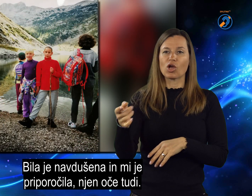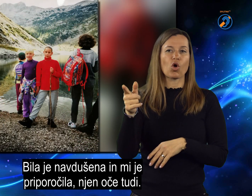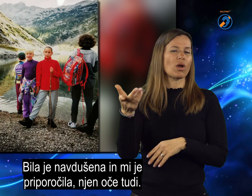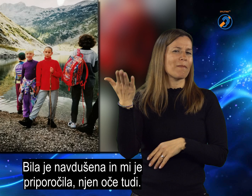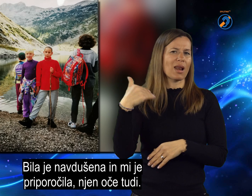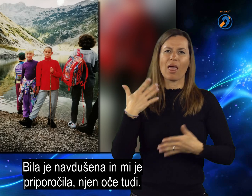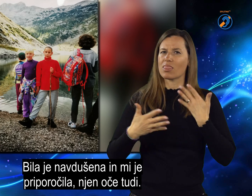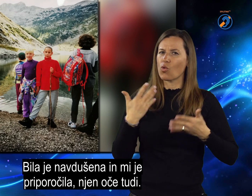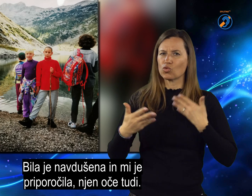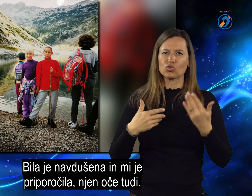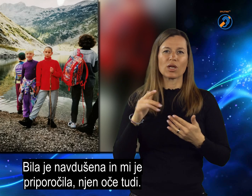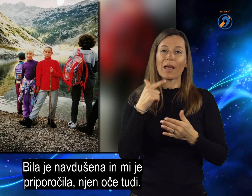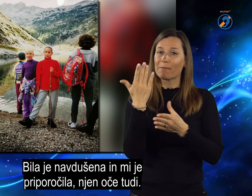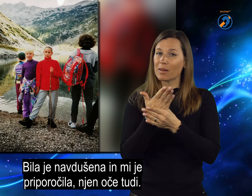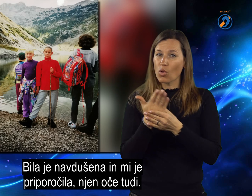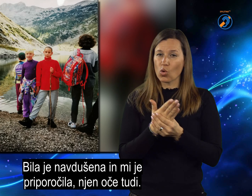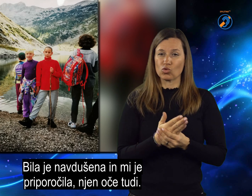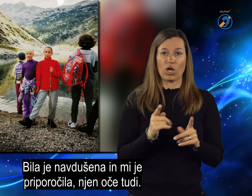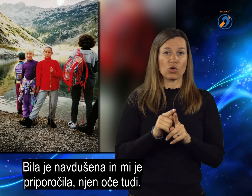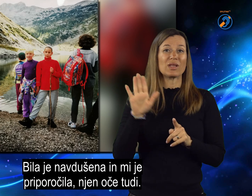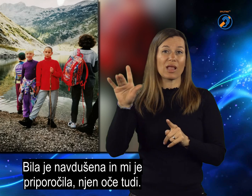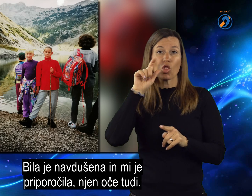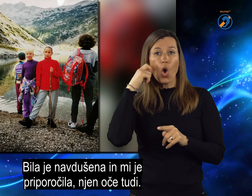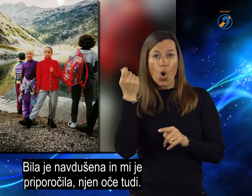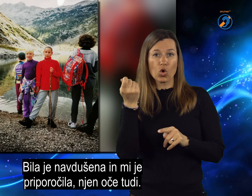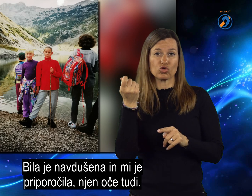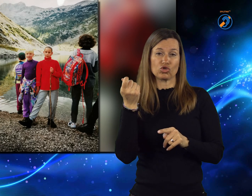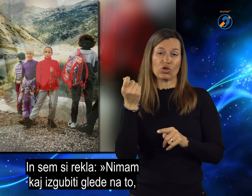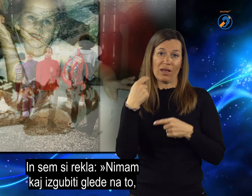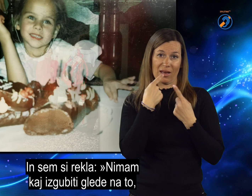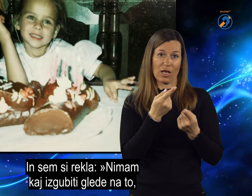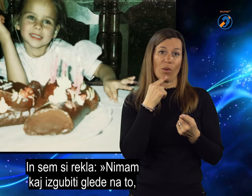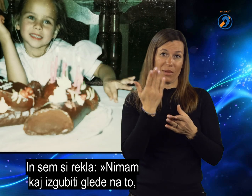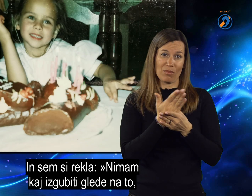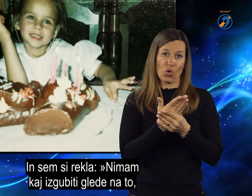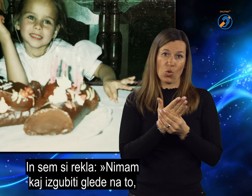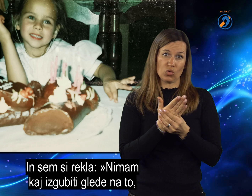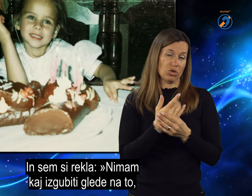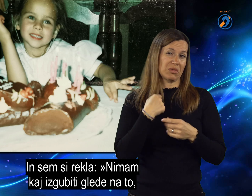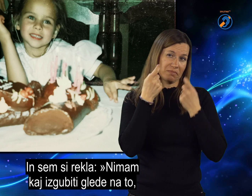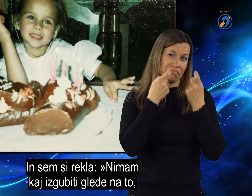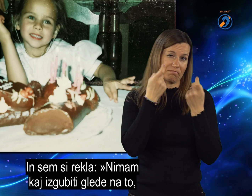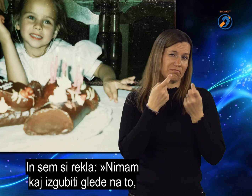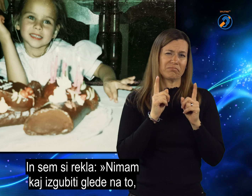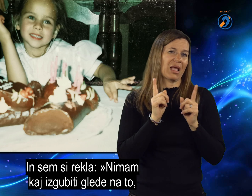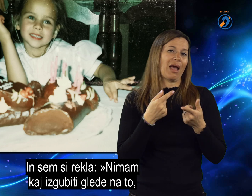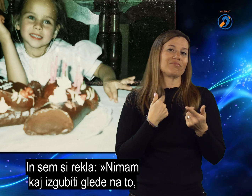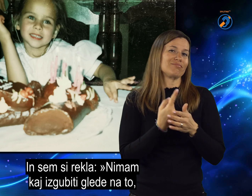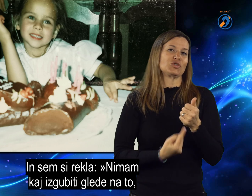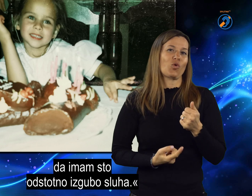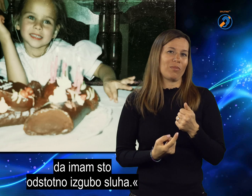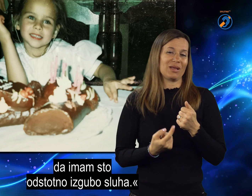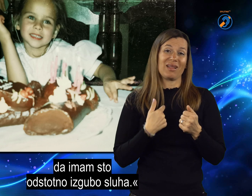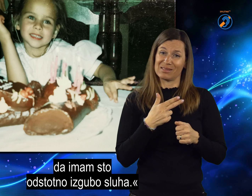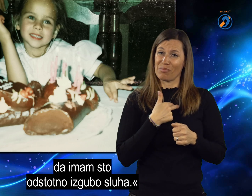Je bila vse navdušena in mi je priporočila, njen oče tudi. Rekam, pa tu nimam kaj izgubiti, glede